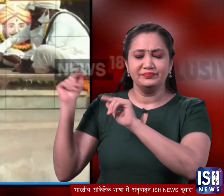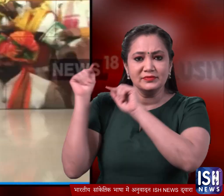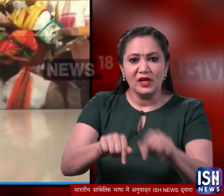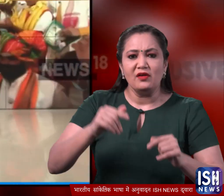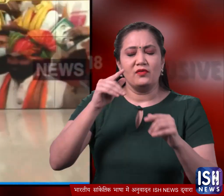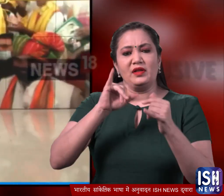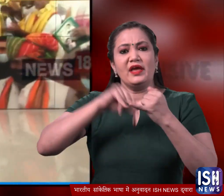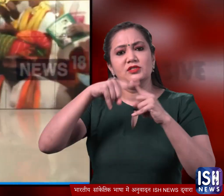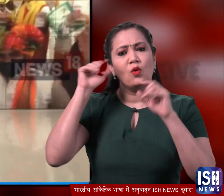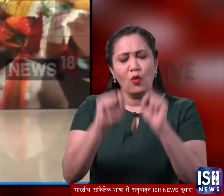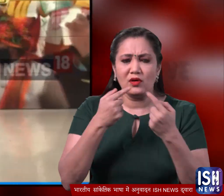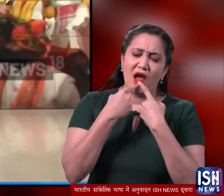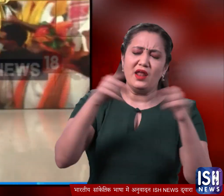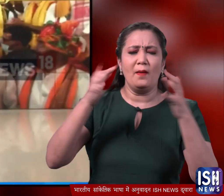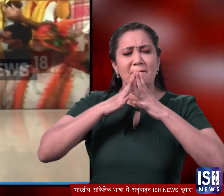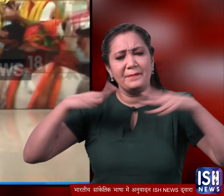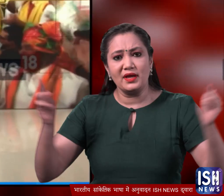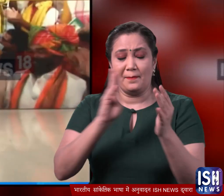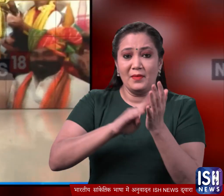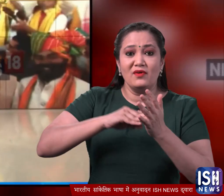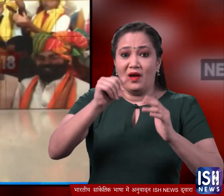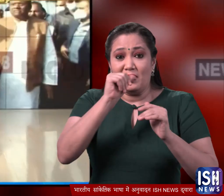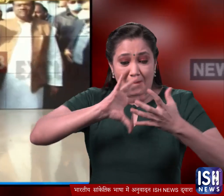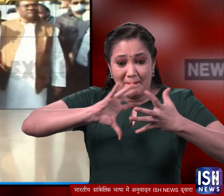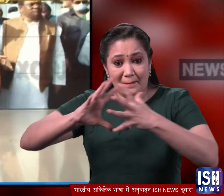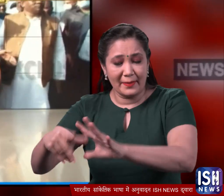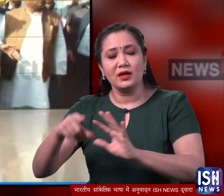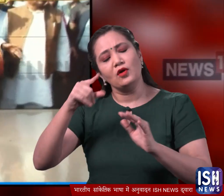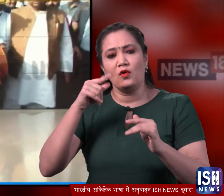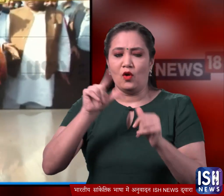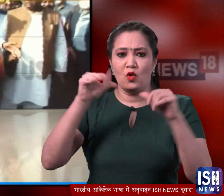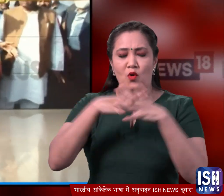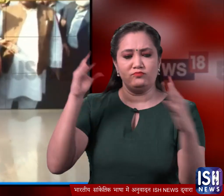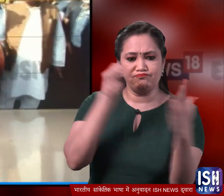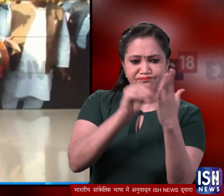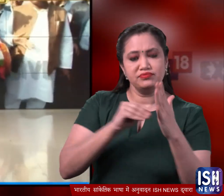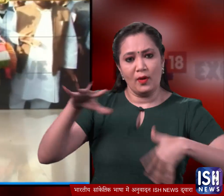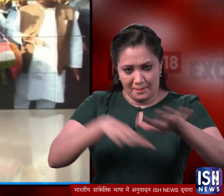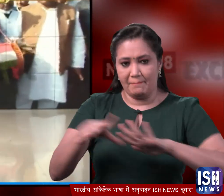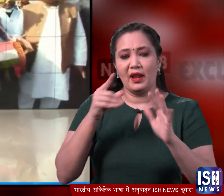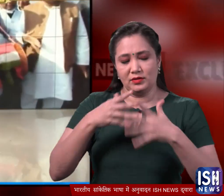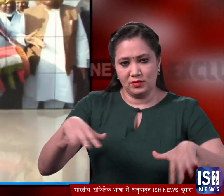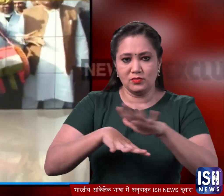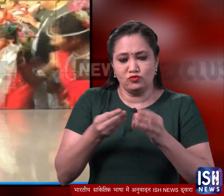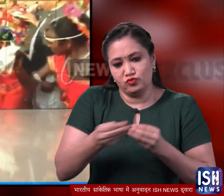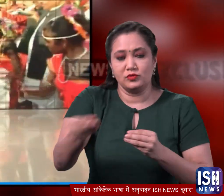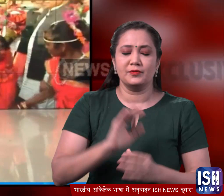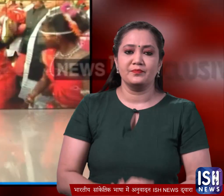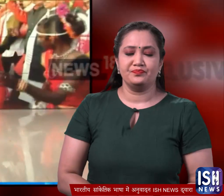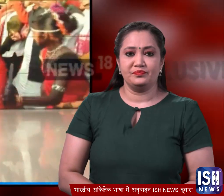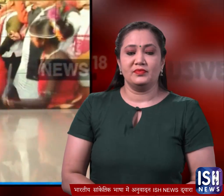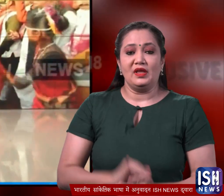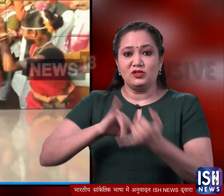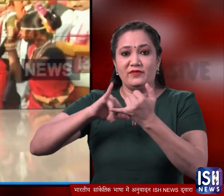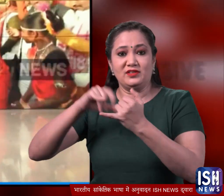जुड़ा बड़ा ऐलान किया। उन्होंने घोषणा की कि महुआ से बनी शराब को कानूनी बनाने के लिए नई आबकारी नीति बनाई जा रही है। माना जा रहा है कि